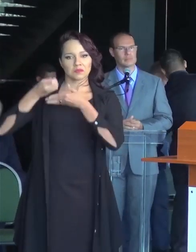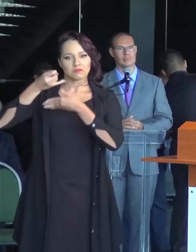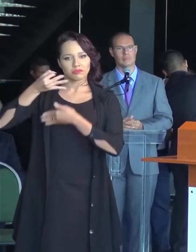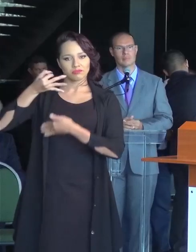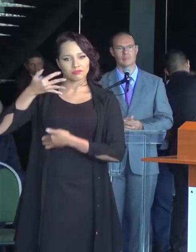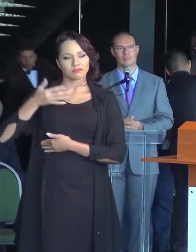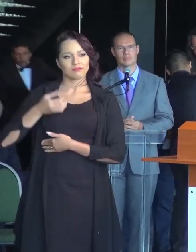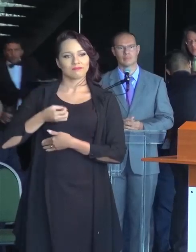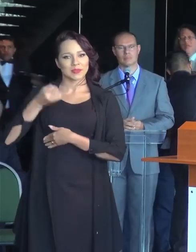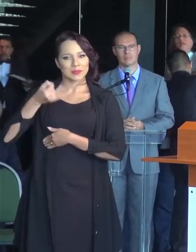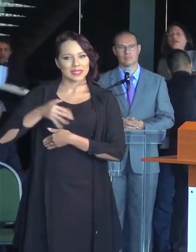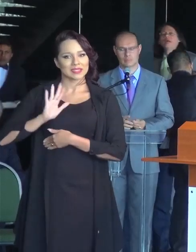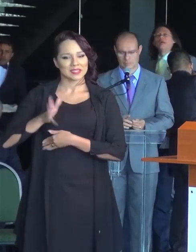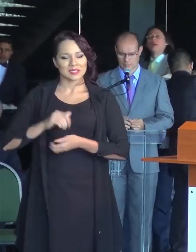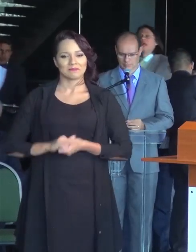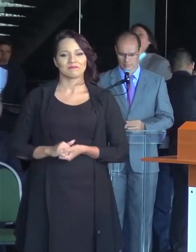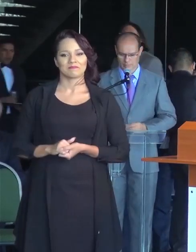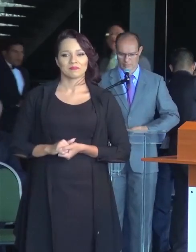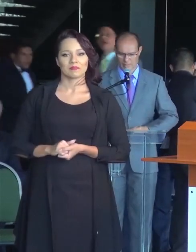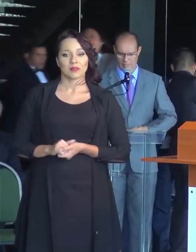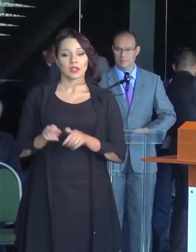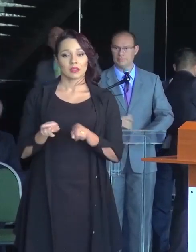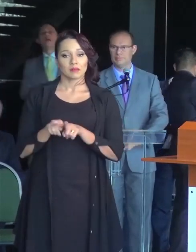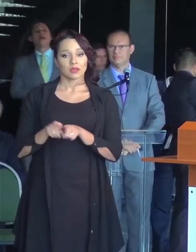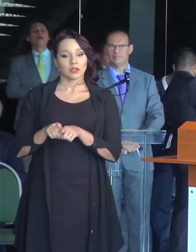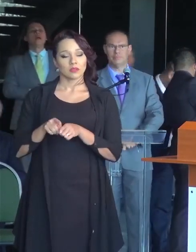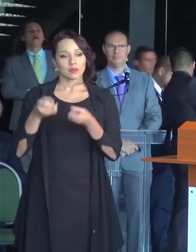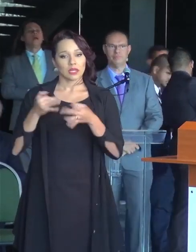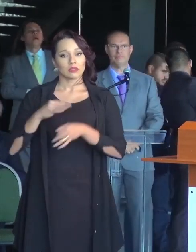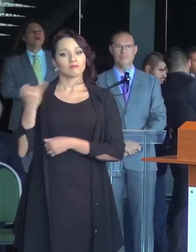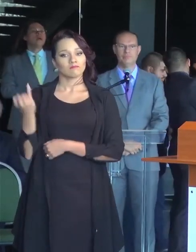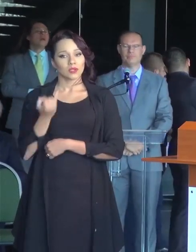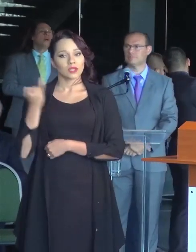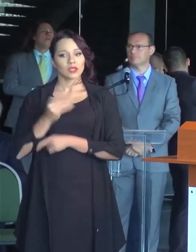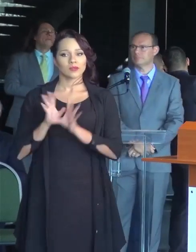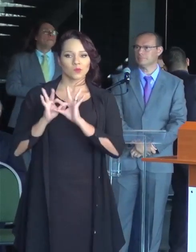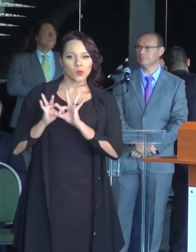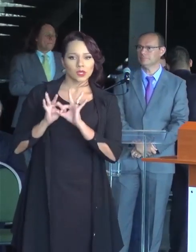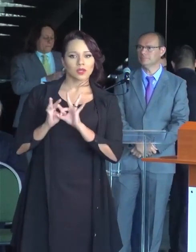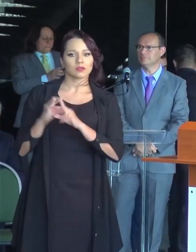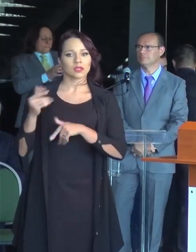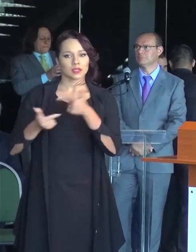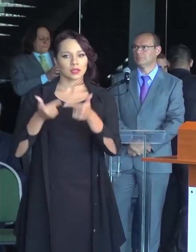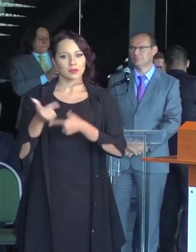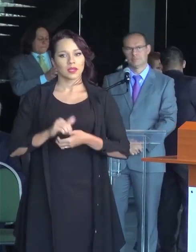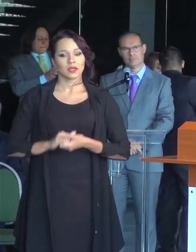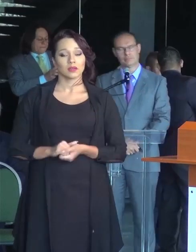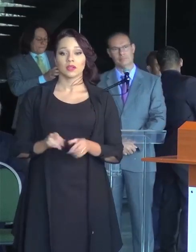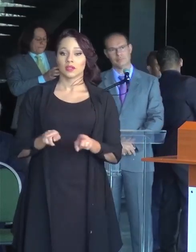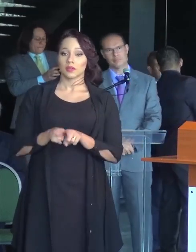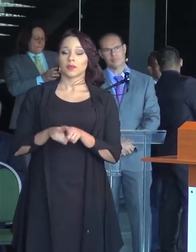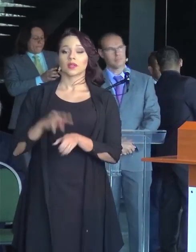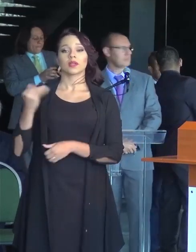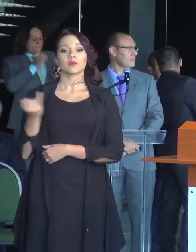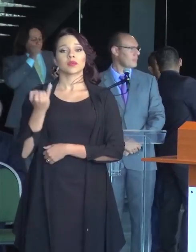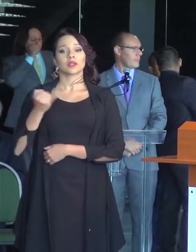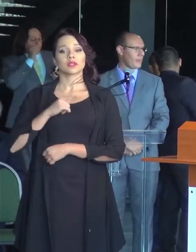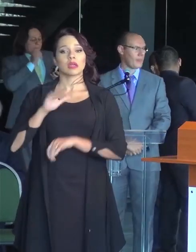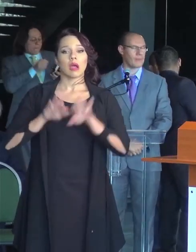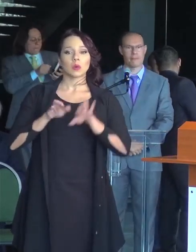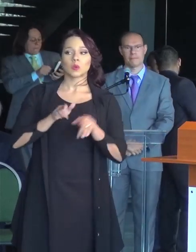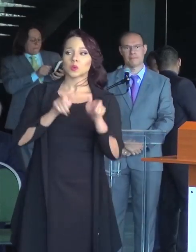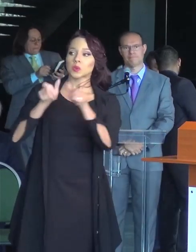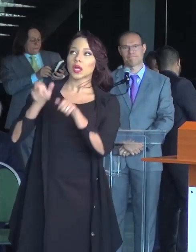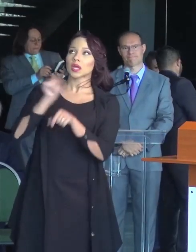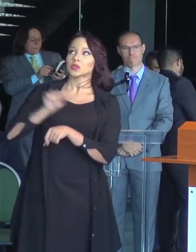que muito bem colocado, doutor, a necessidade de união dessa atividade, a necessidade de, em alguns locais